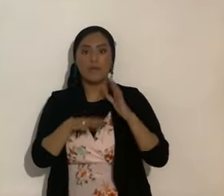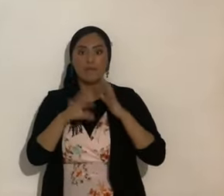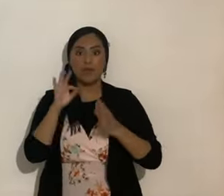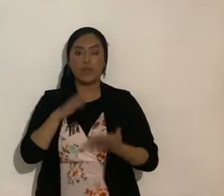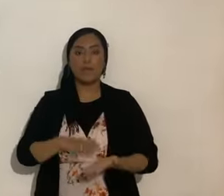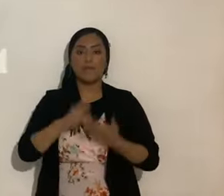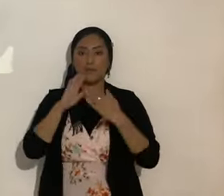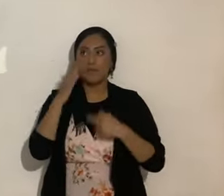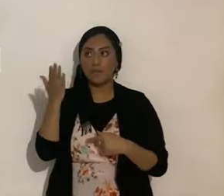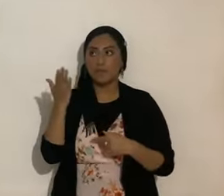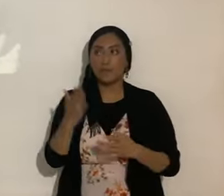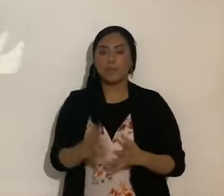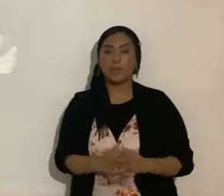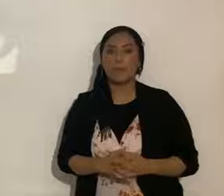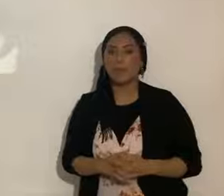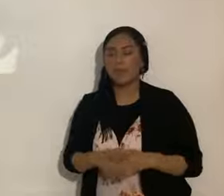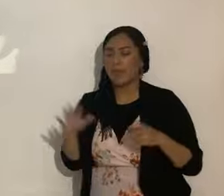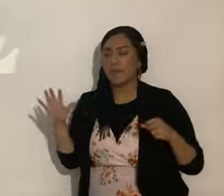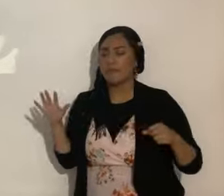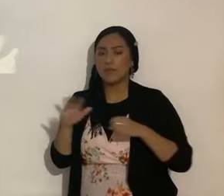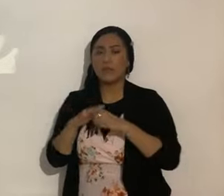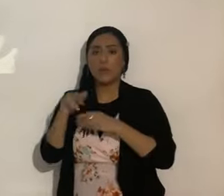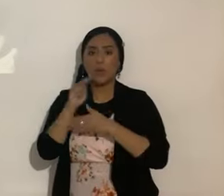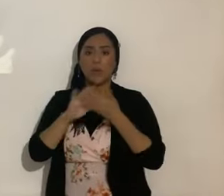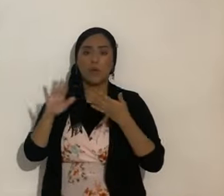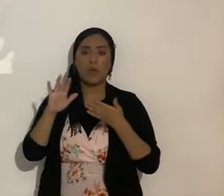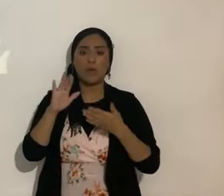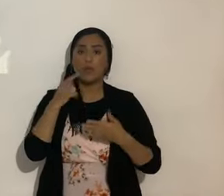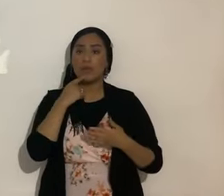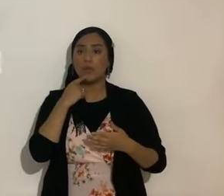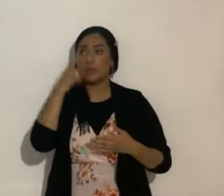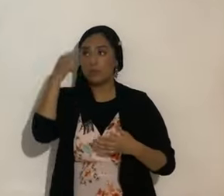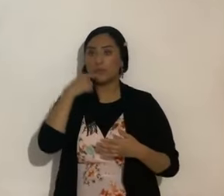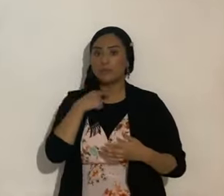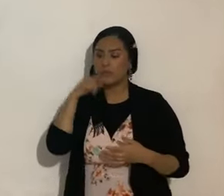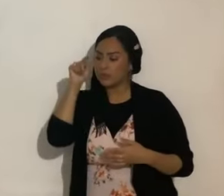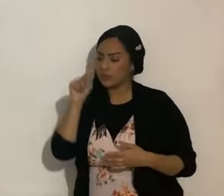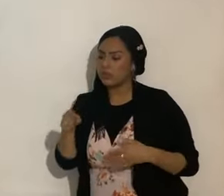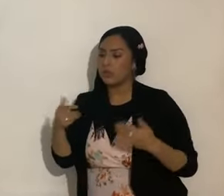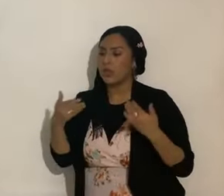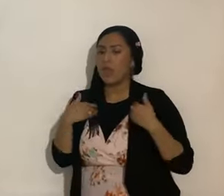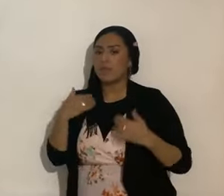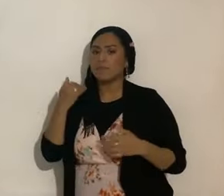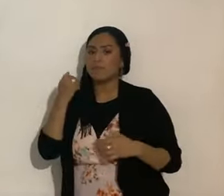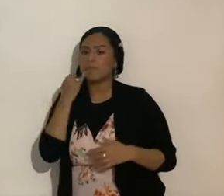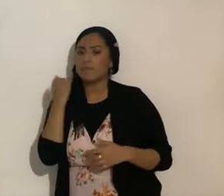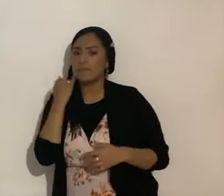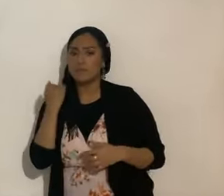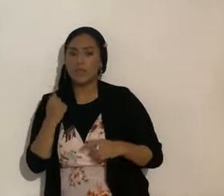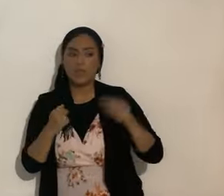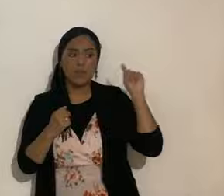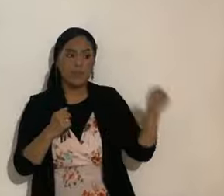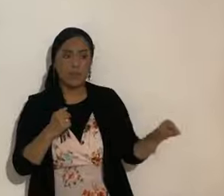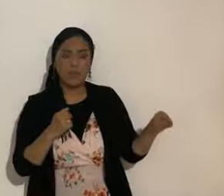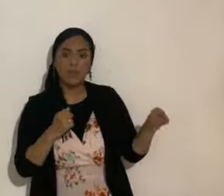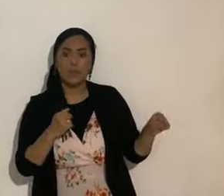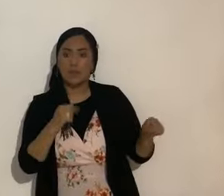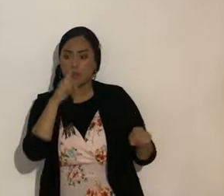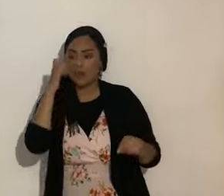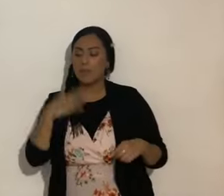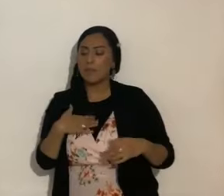él, que es pura santidad, y decir, que Él nos diga, tú tuviste envidia de esto, porque yo